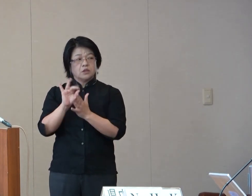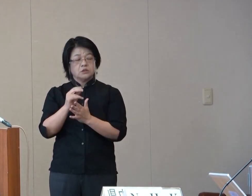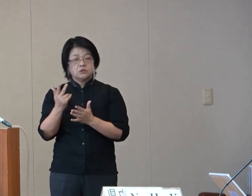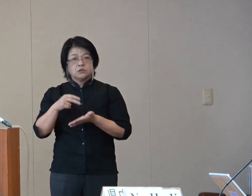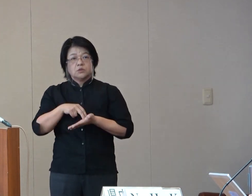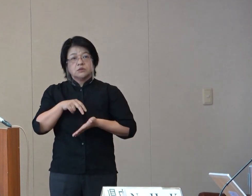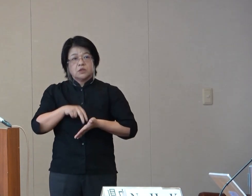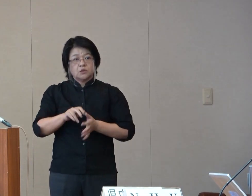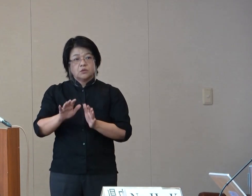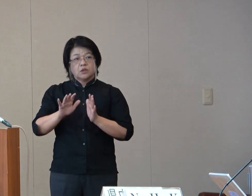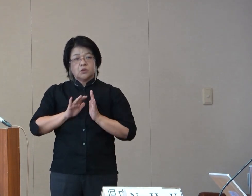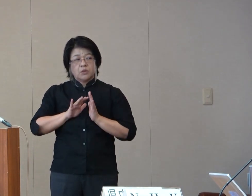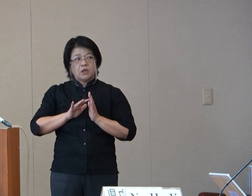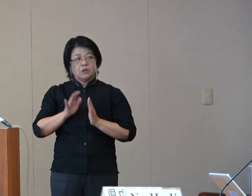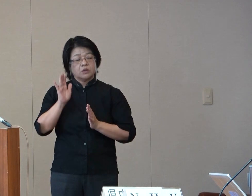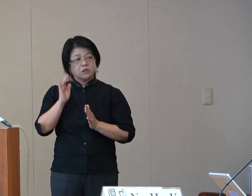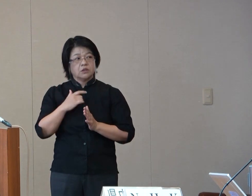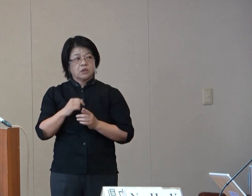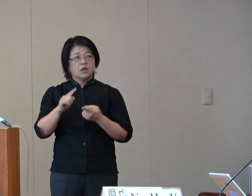ブーバー